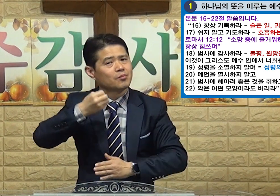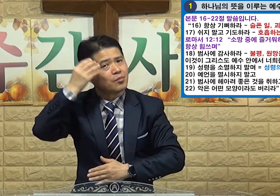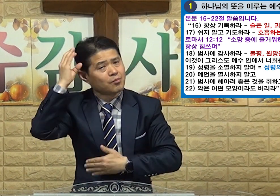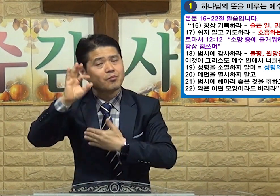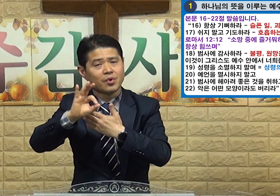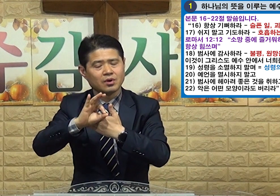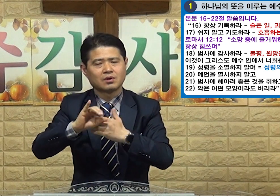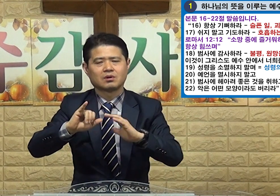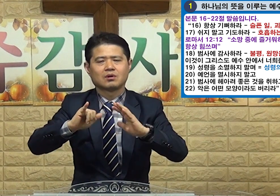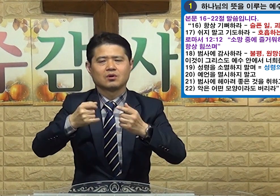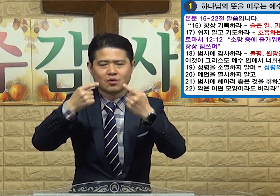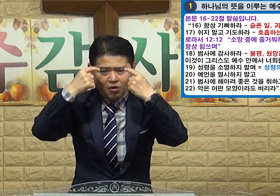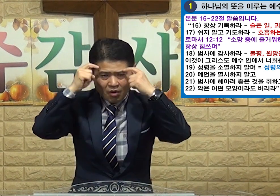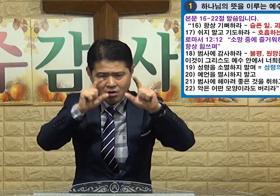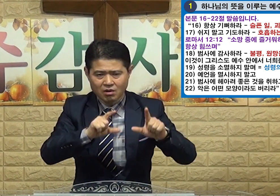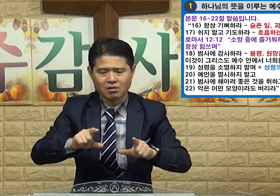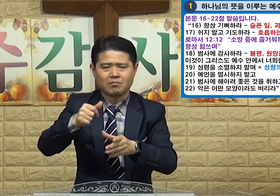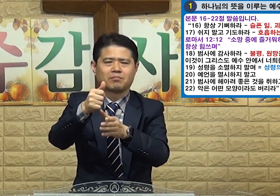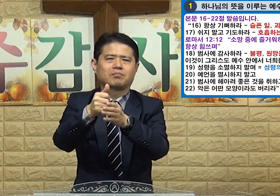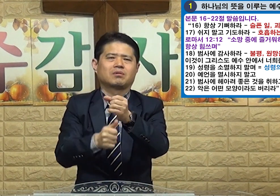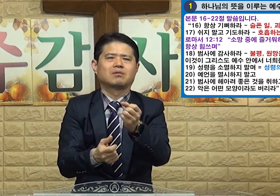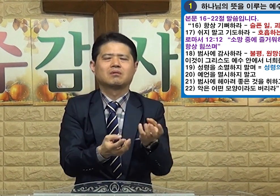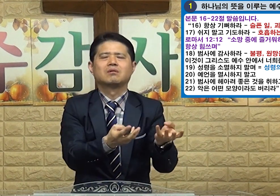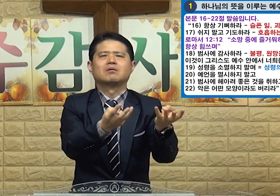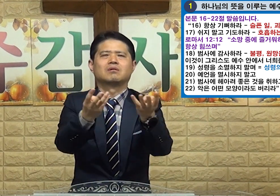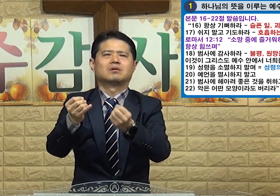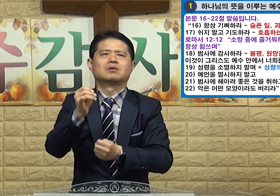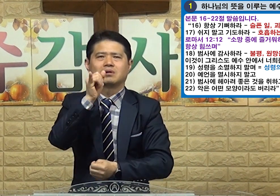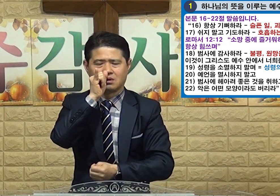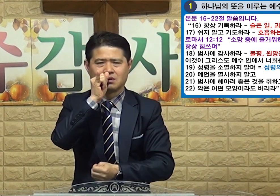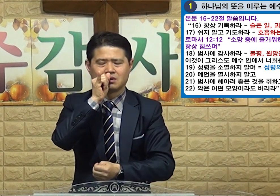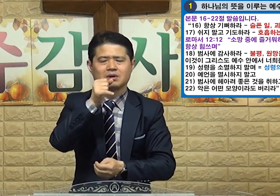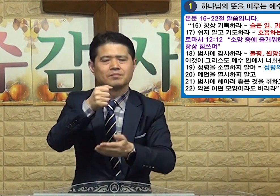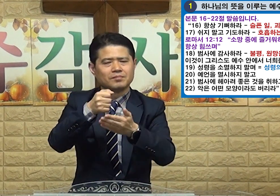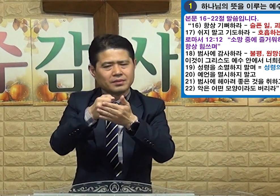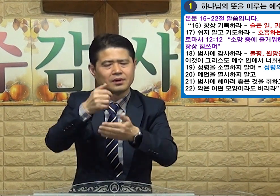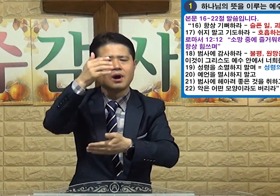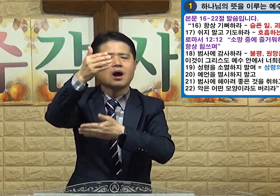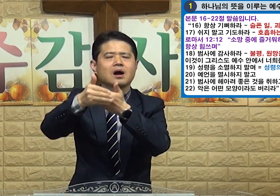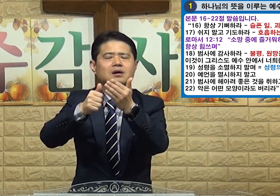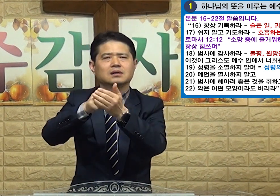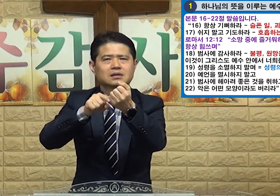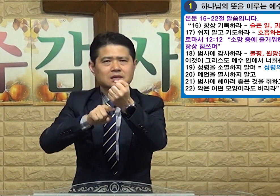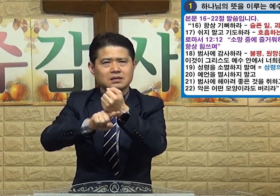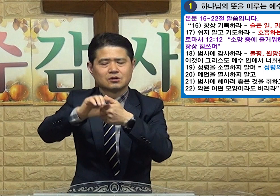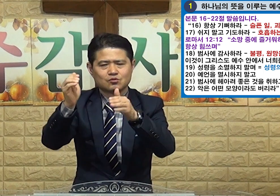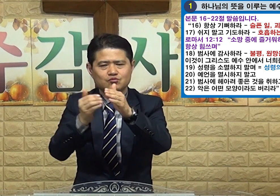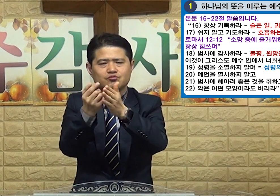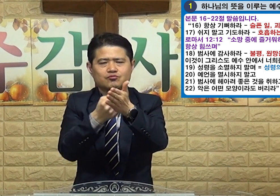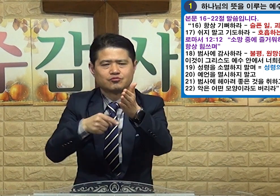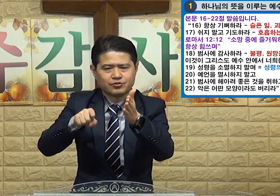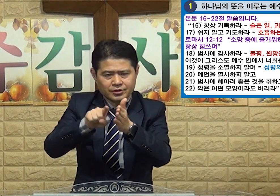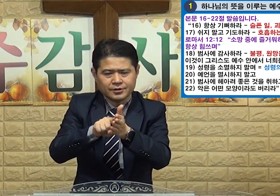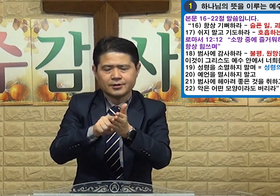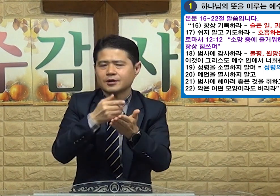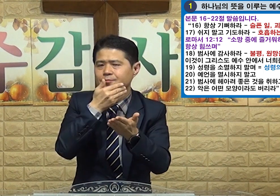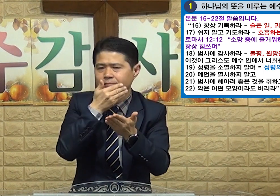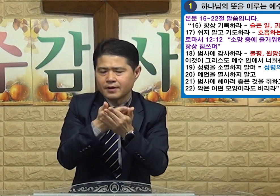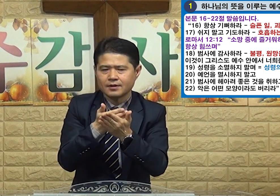하나님을 기리고 아버지를 잊는다면 우리는 어리석은 생활을 할 것입니다. 아버지의 뜻대로 우리가